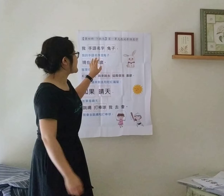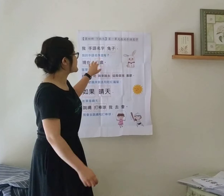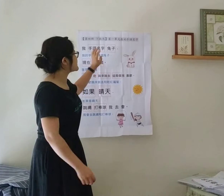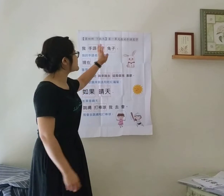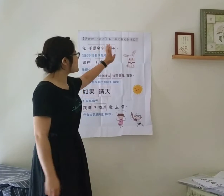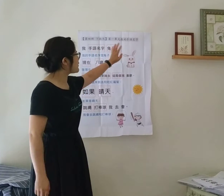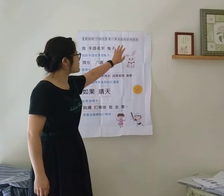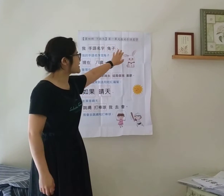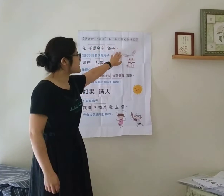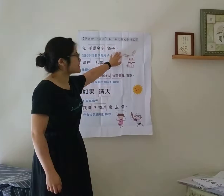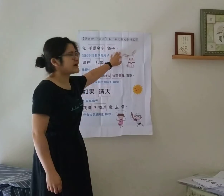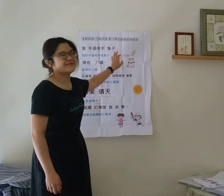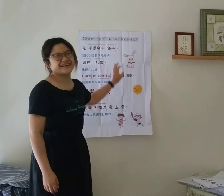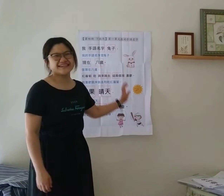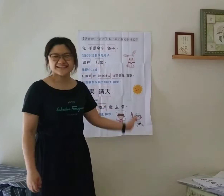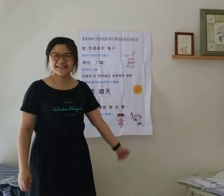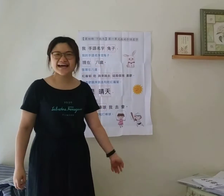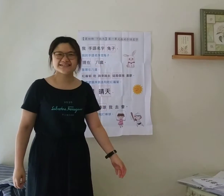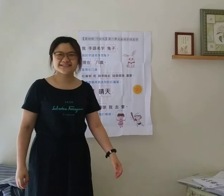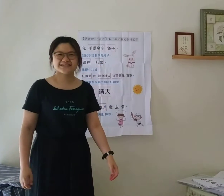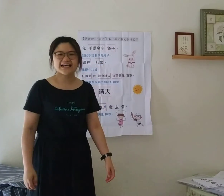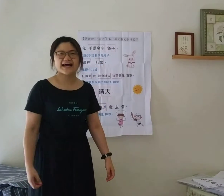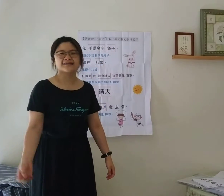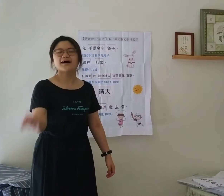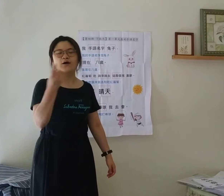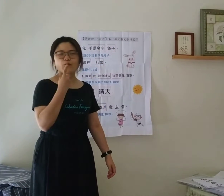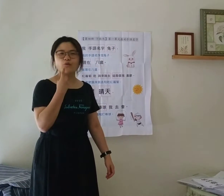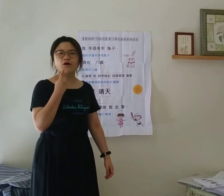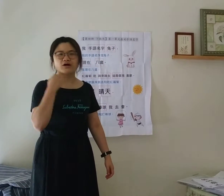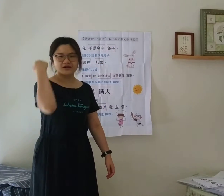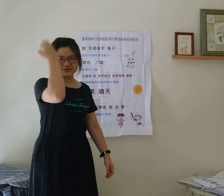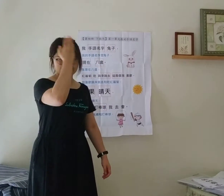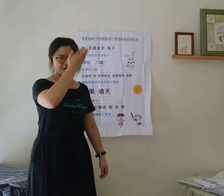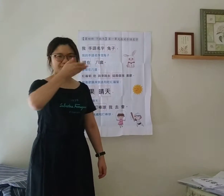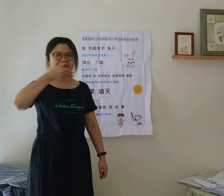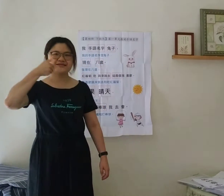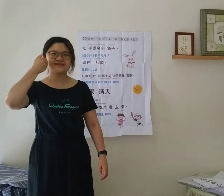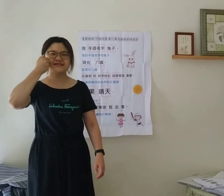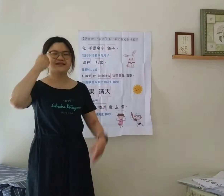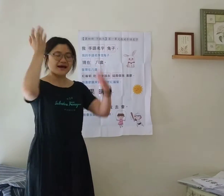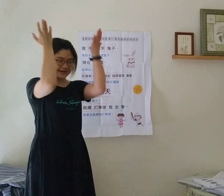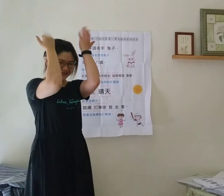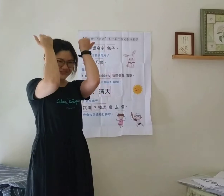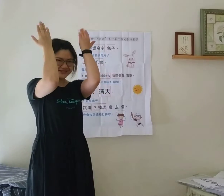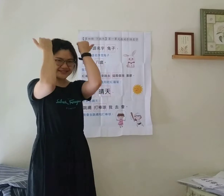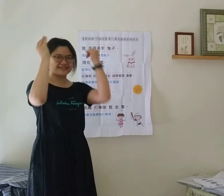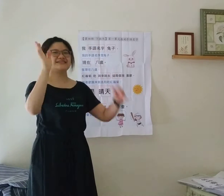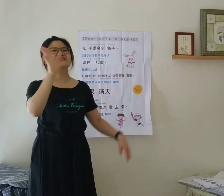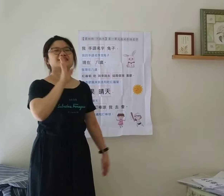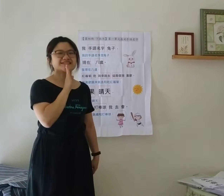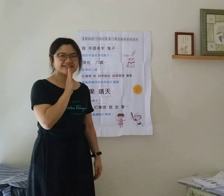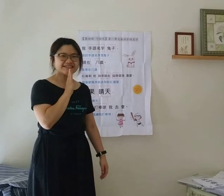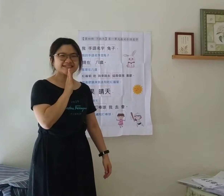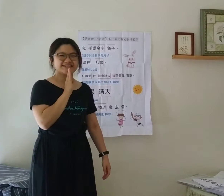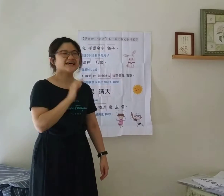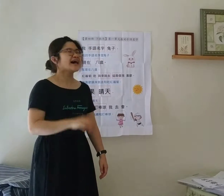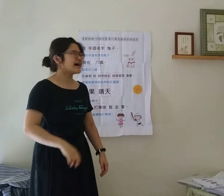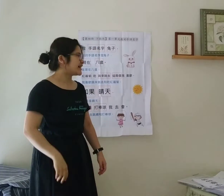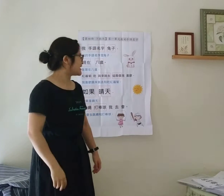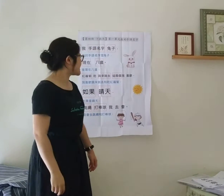在最后面哦。那我们一起来试试看，我手语名字兔子是很